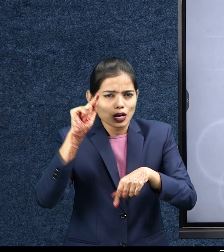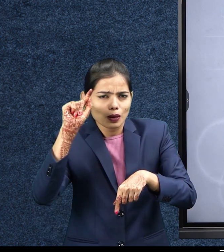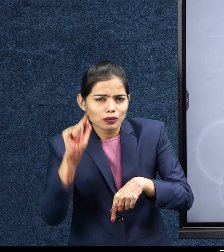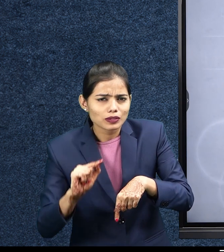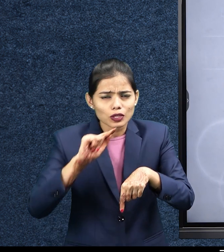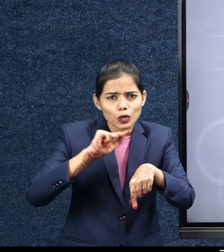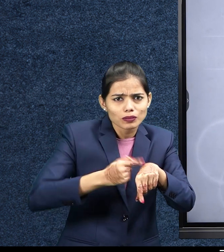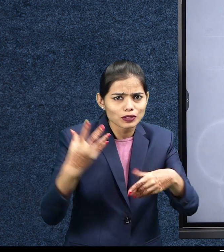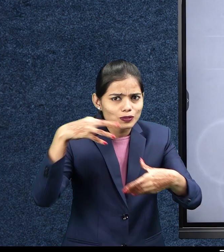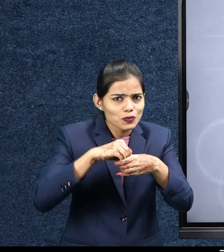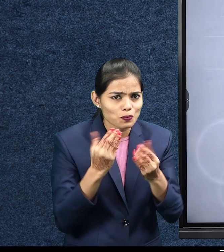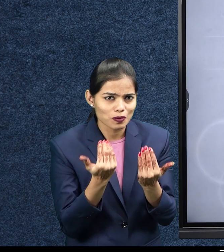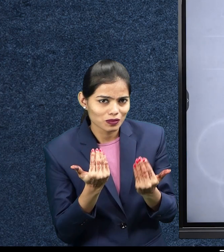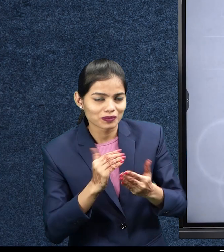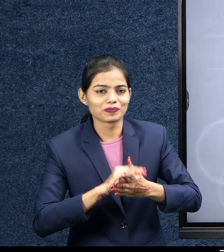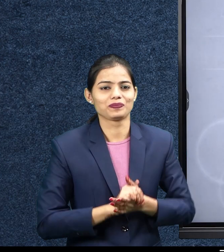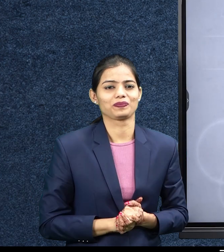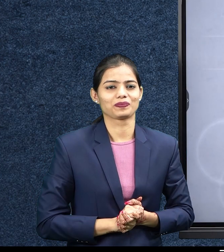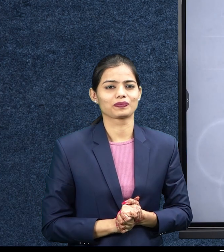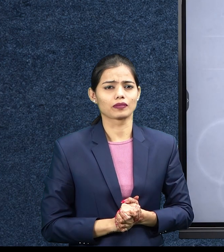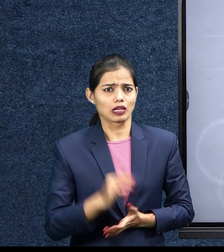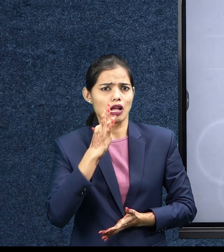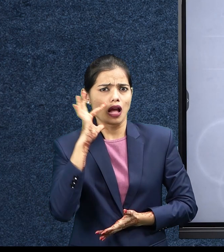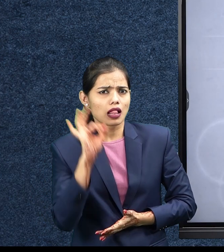संभाव्यतेतील घटनांचे प्रकार आहेत: नक्की घटना,